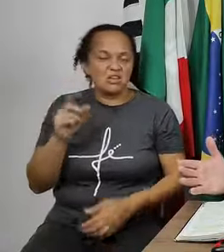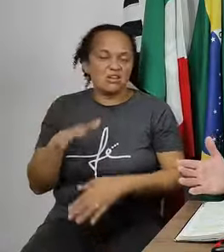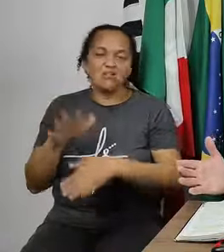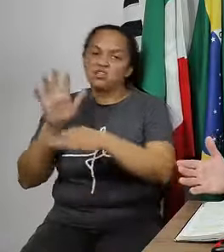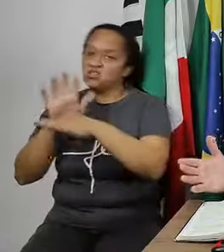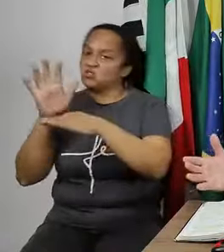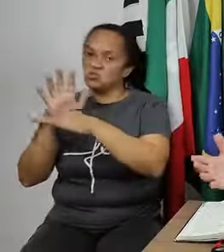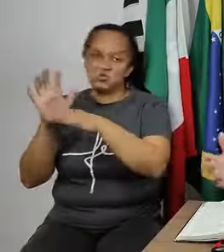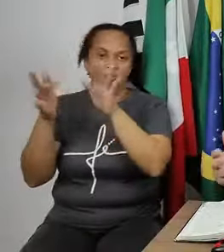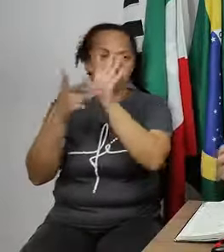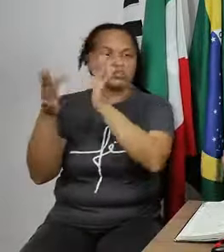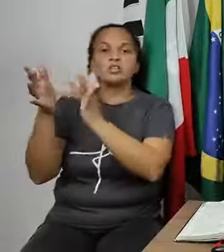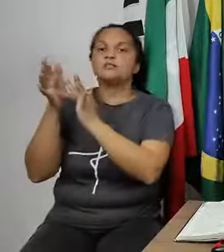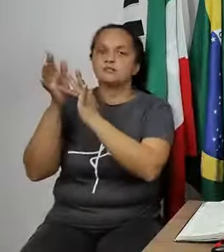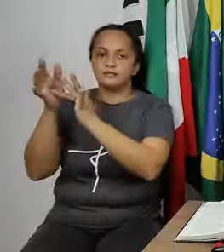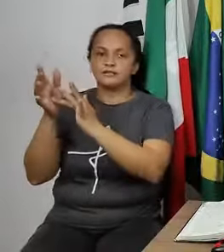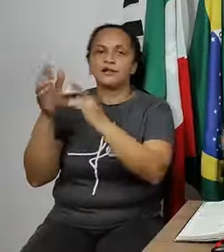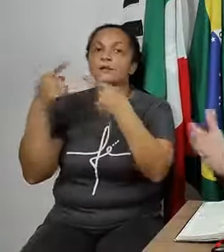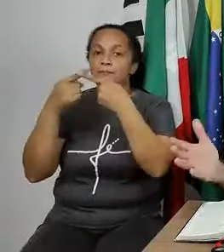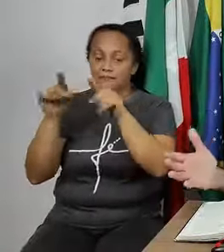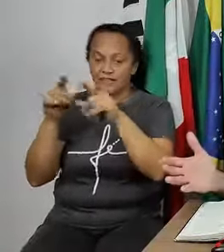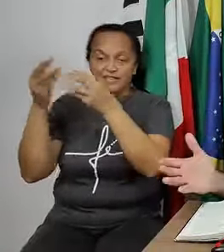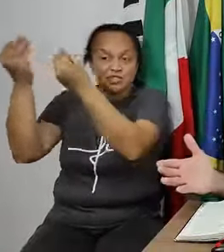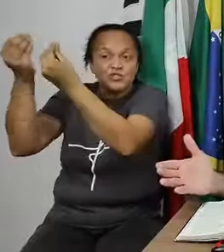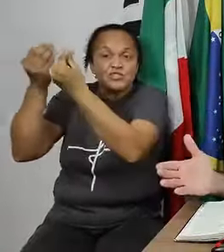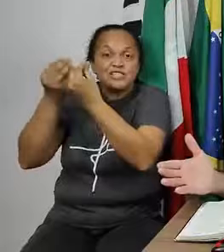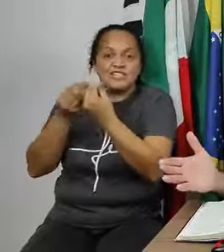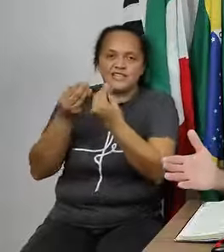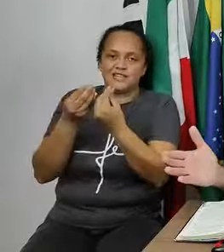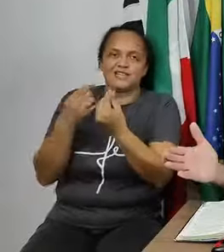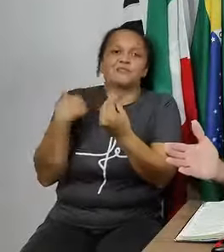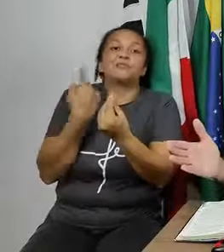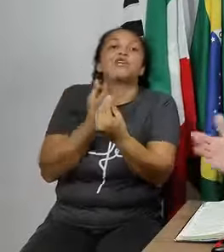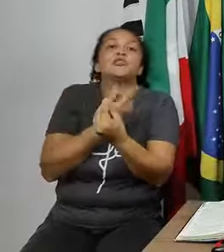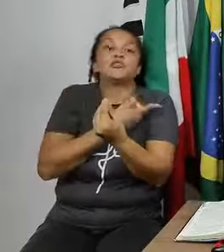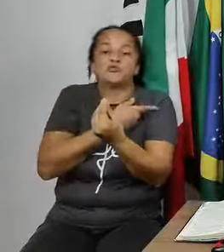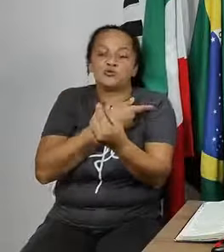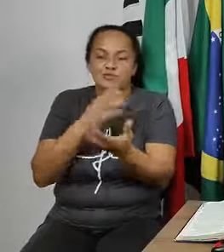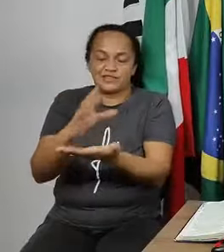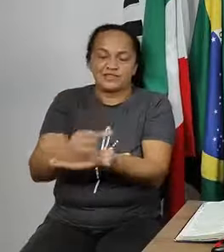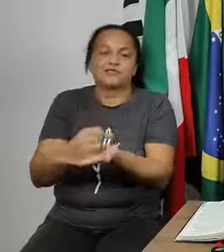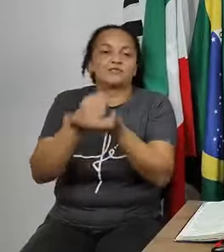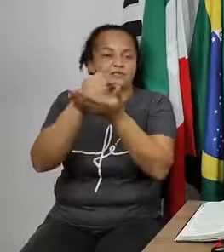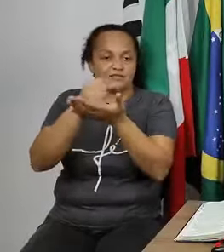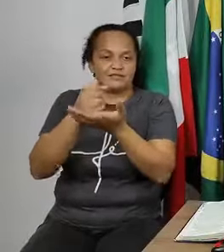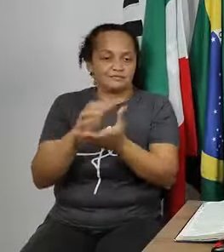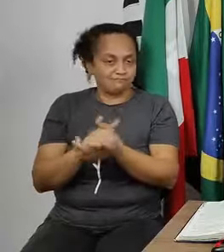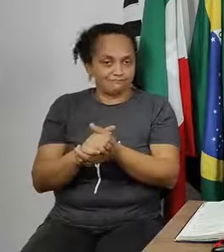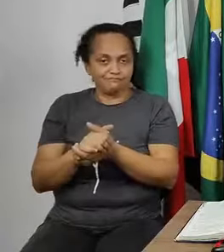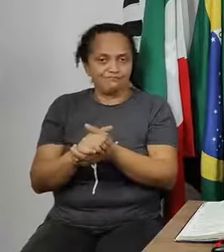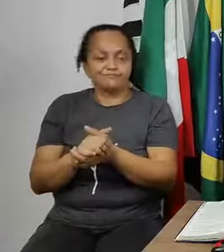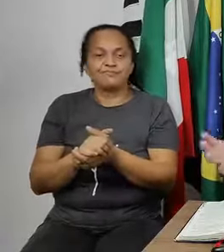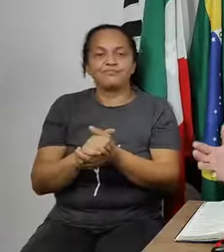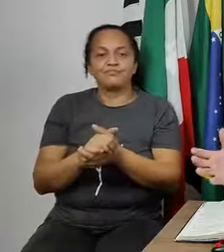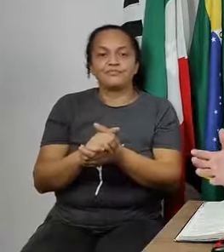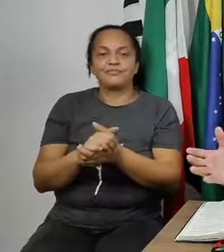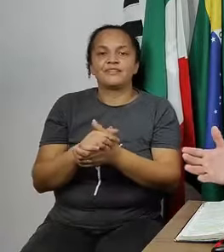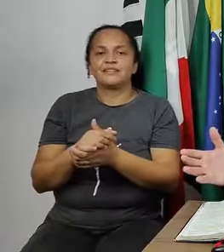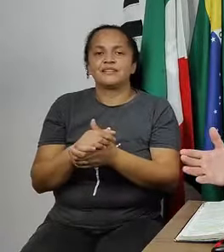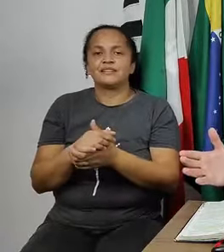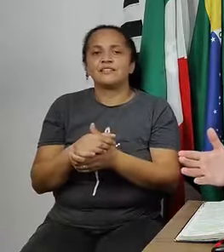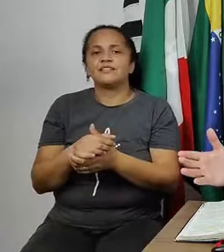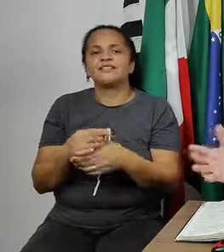todos nós o entregou, como não nos dará juntamente com ele todas as demais coisas? Quem